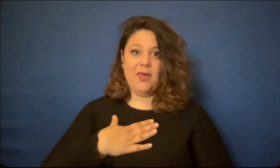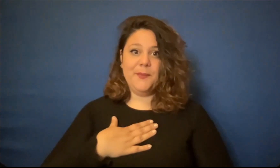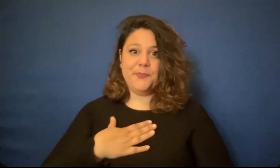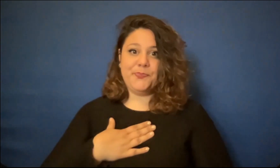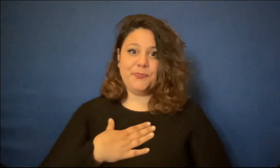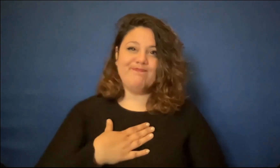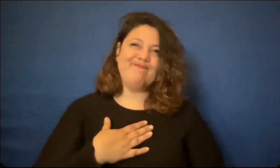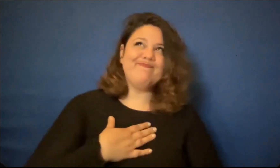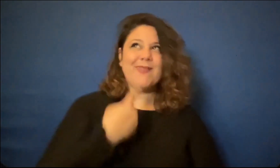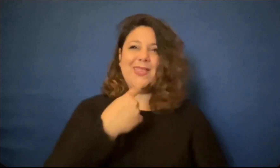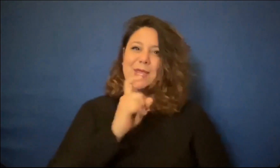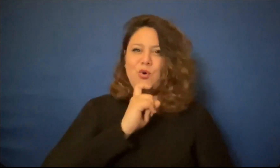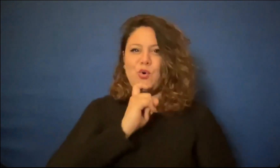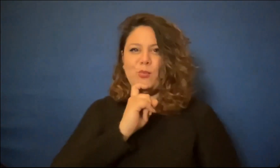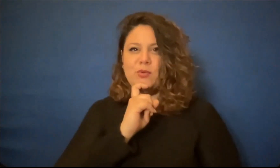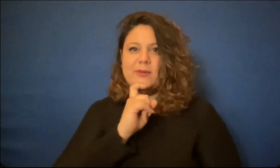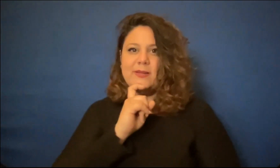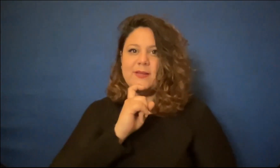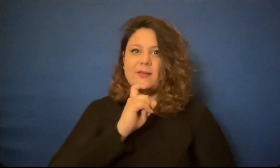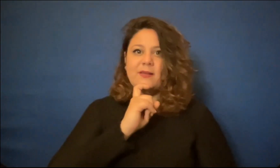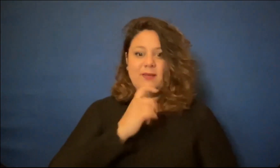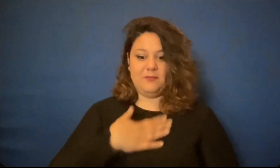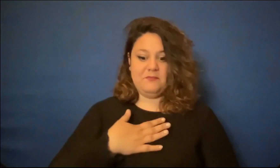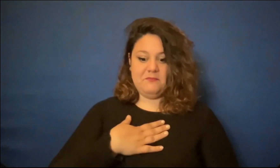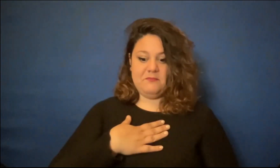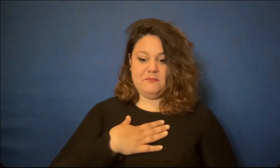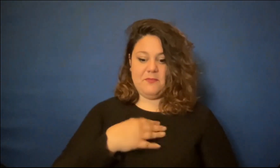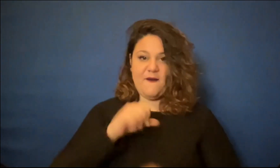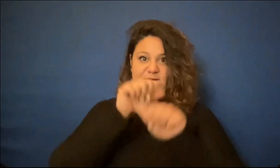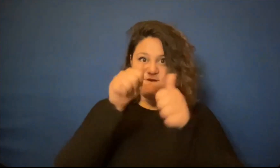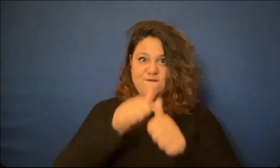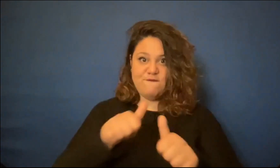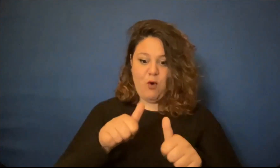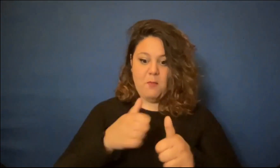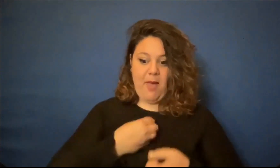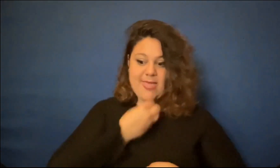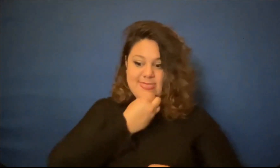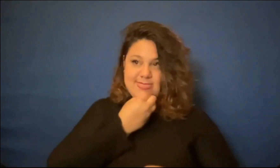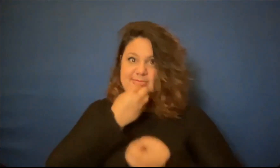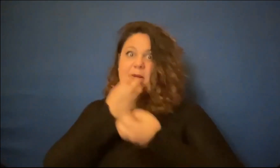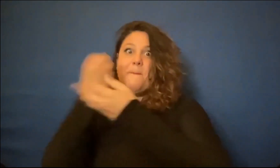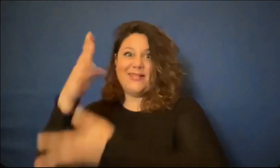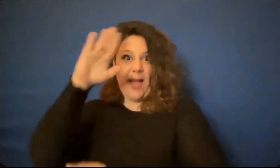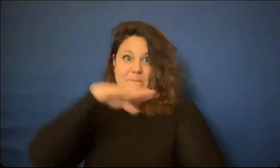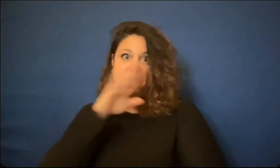¿cómo decirlo? Mi forma de expresarlo a mis padres no me